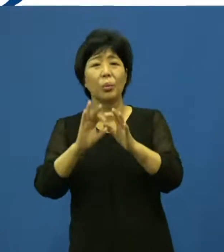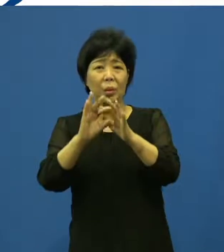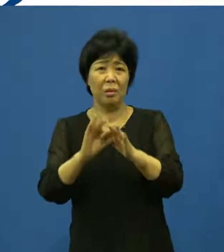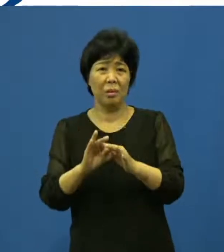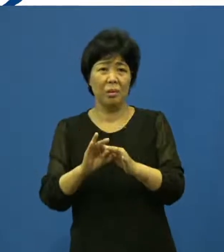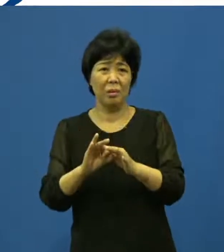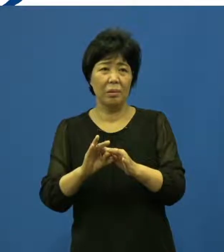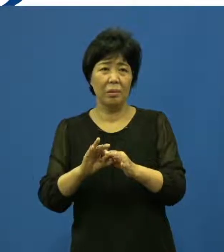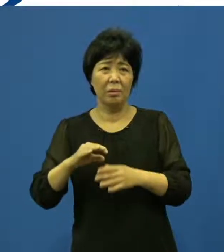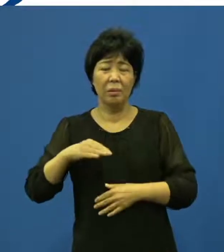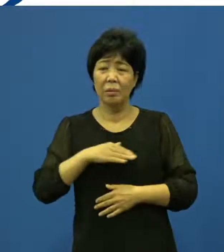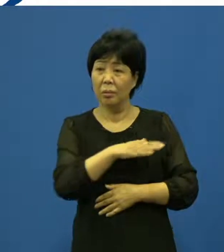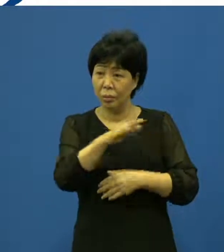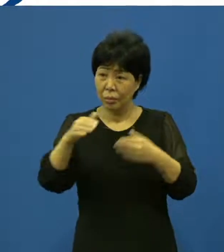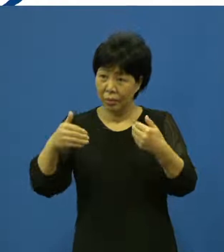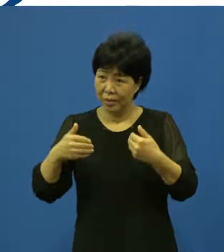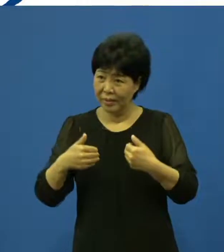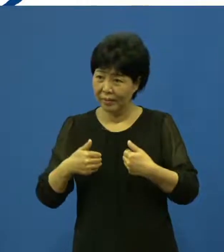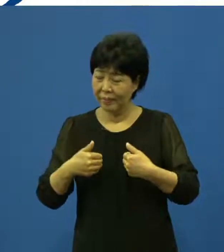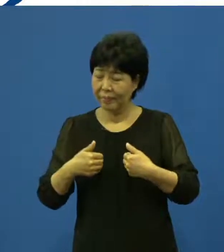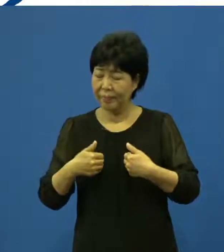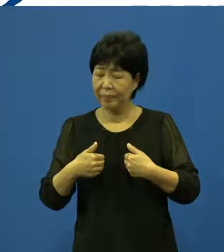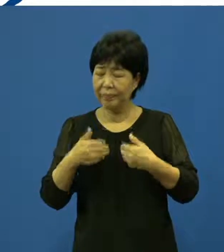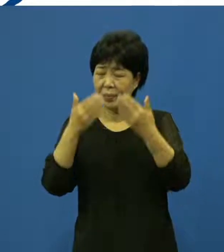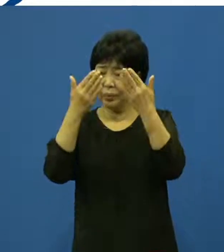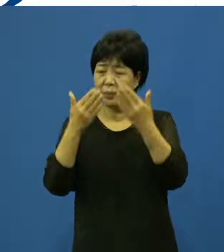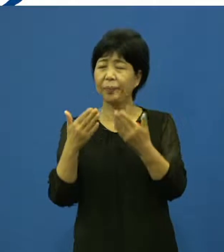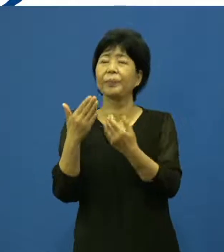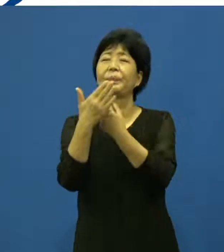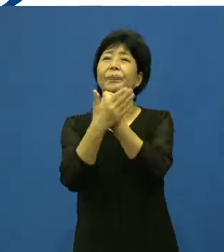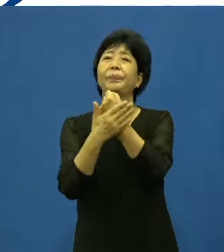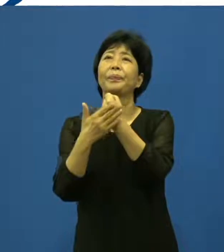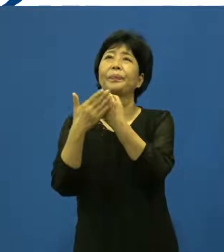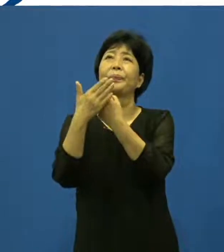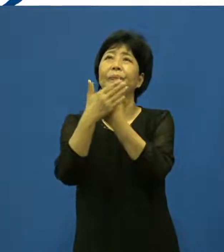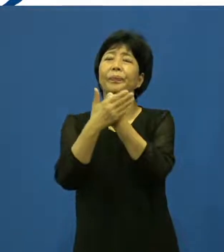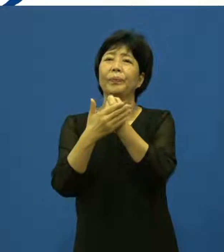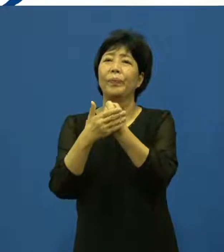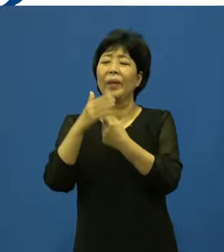하나님의 전부를 주신 거예요. 하나님의 심장을 내어 꺼내주신 거죠.